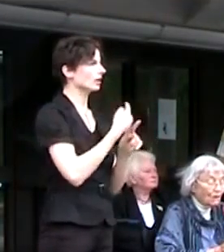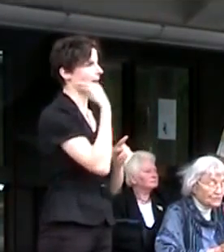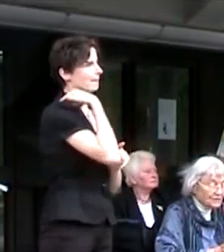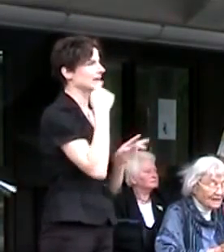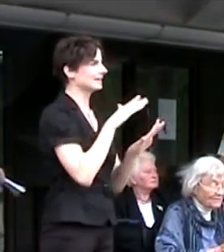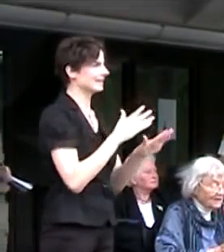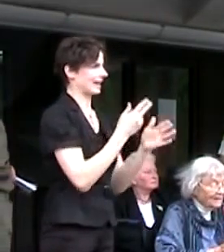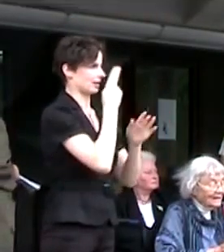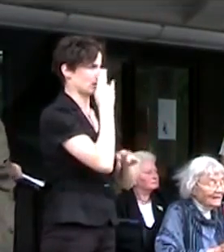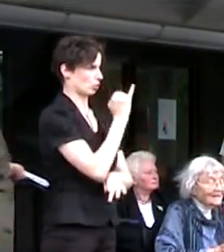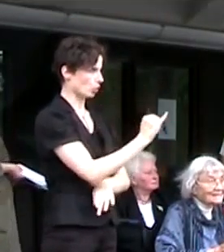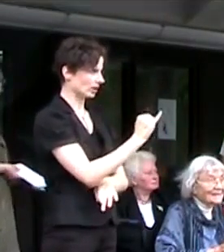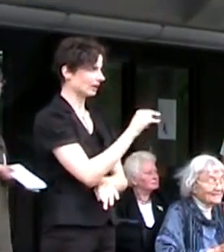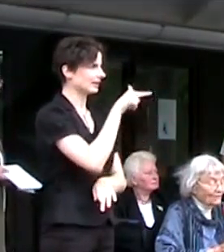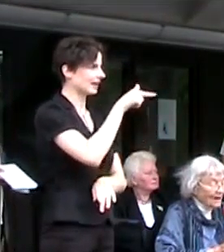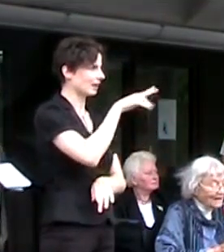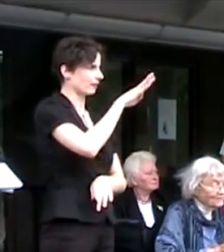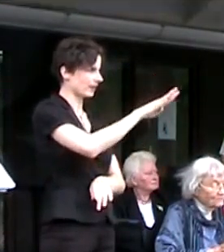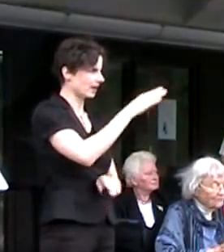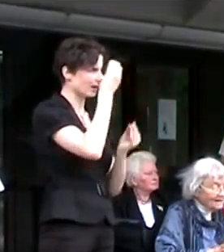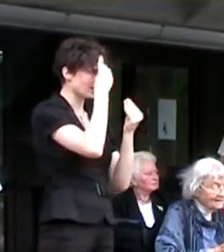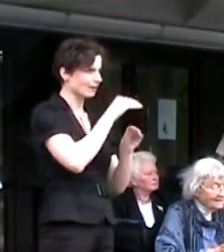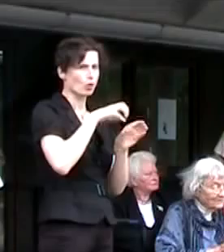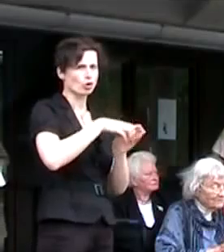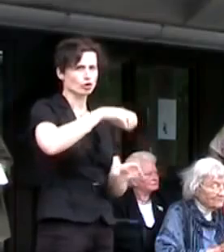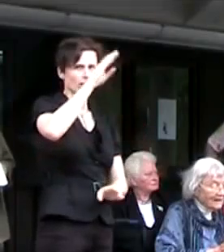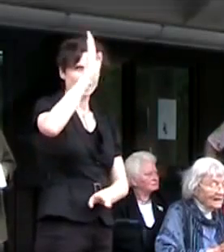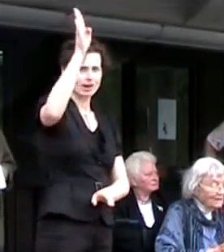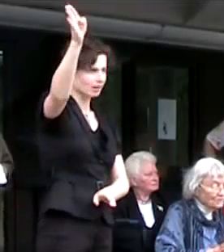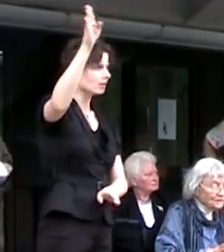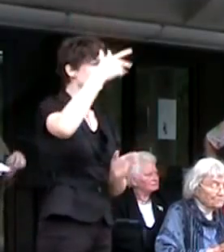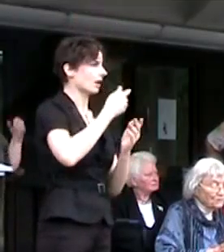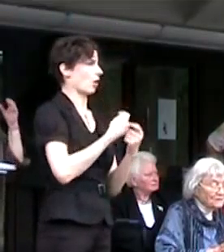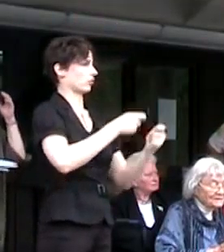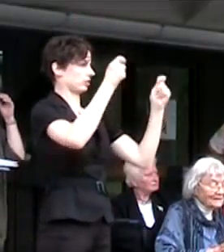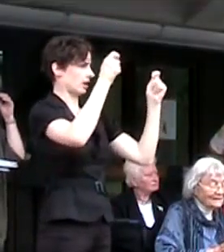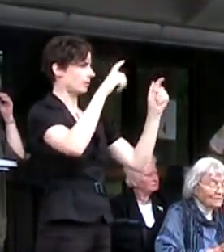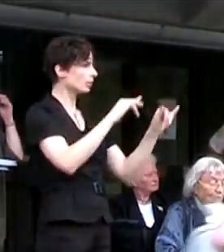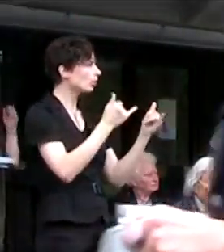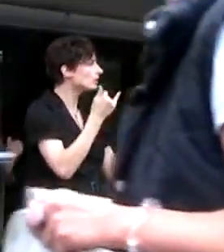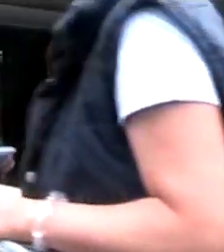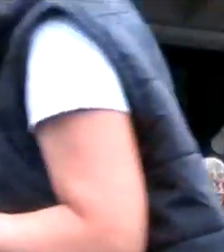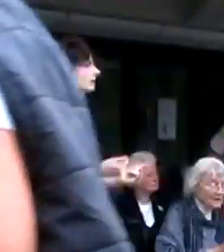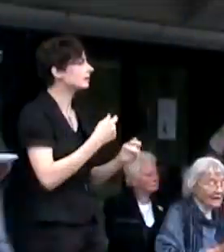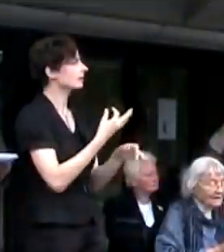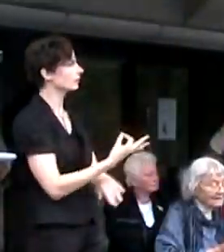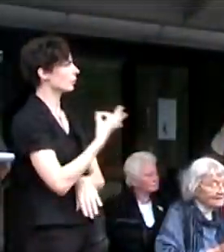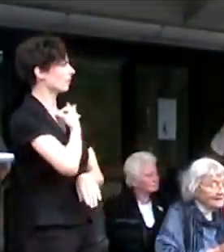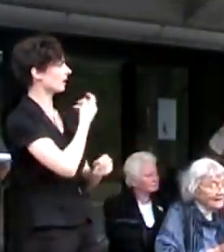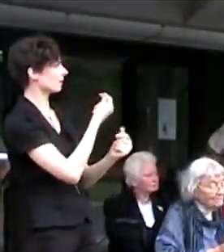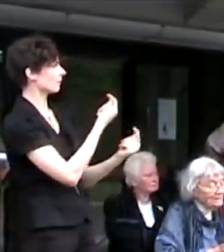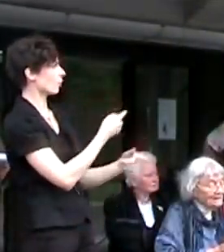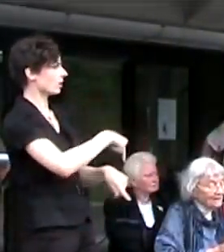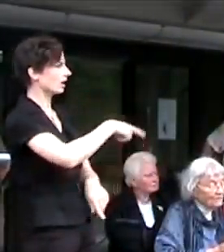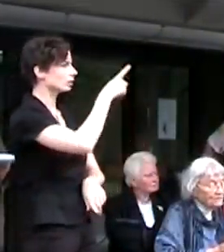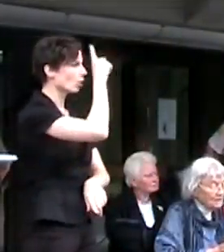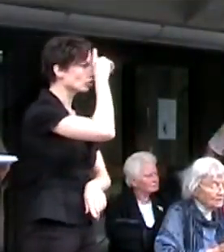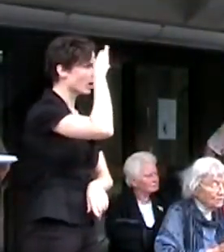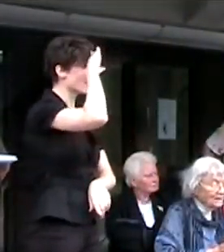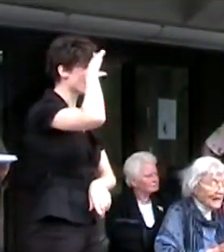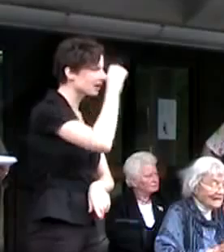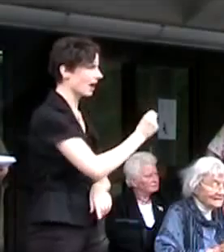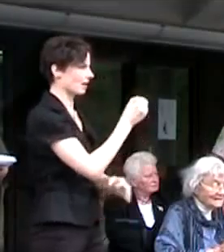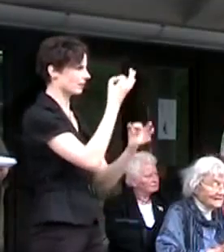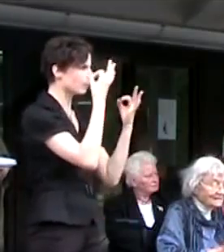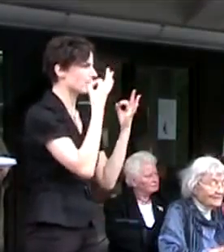T4-Informationsstele aufstellen. Das lässt auf einen Wandel in unserer Bundesregierung hoffen, dass es ihr mit ihrer